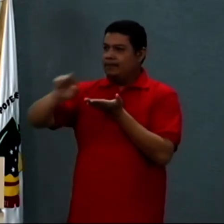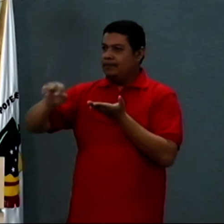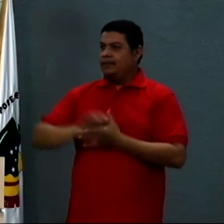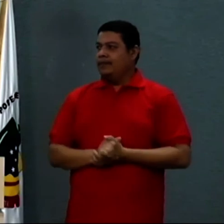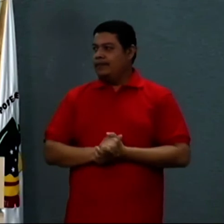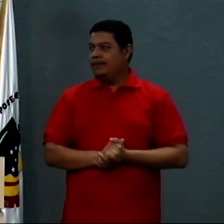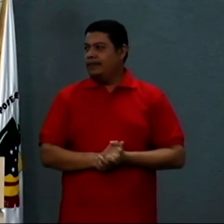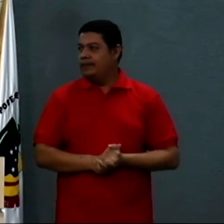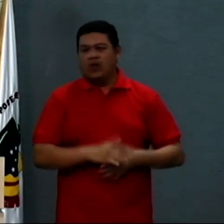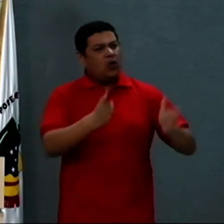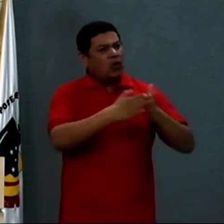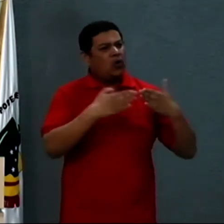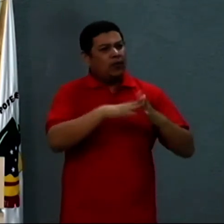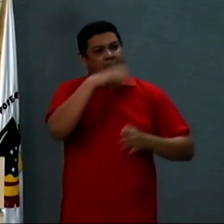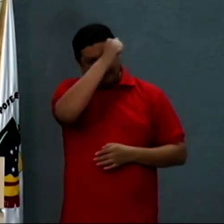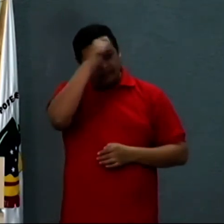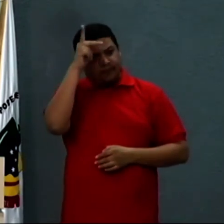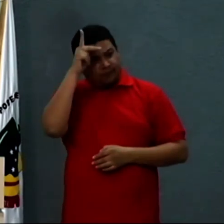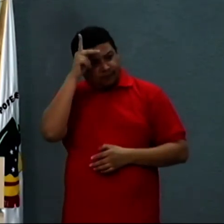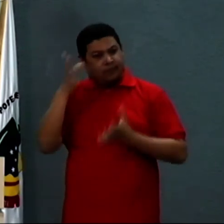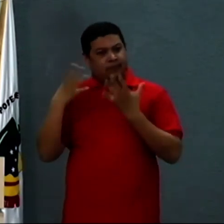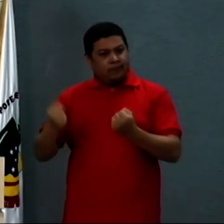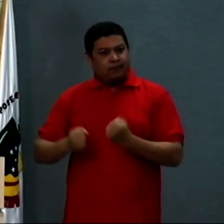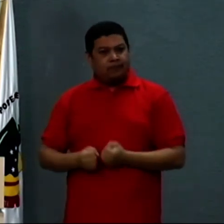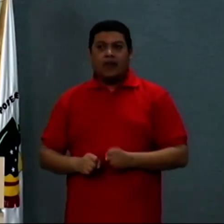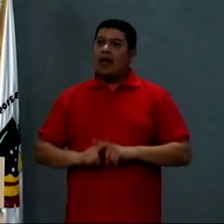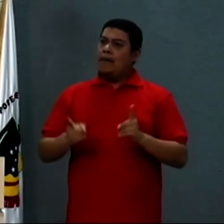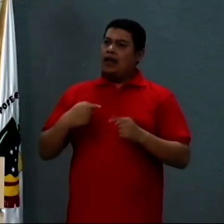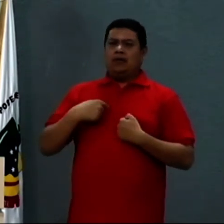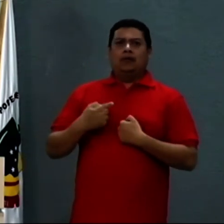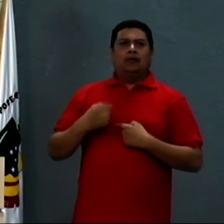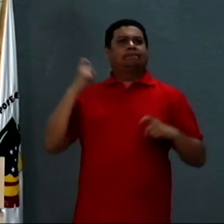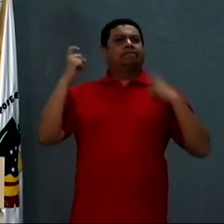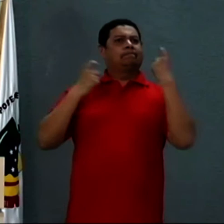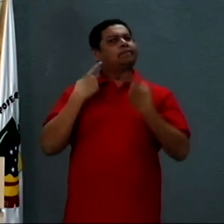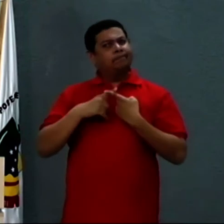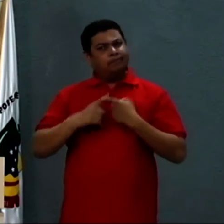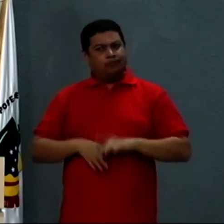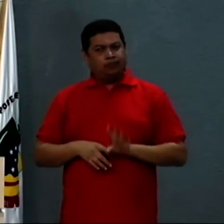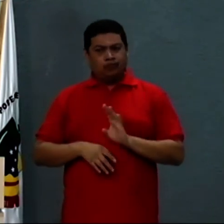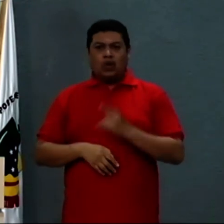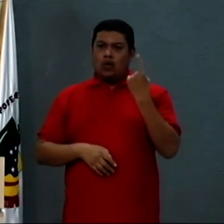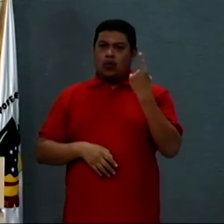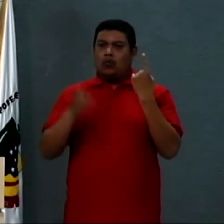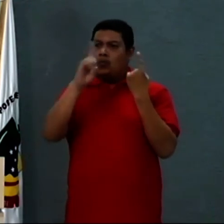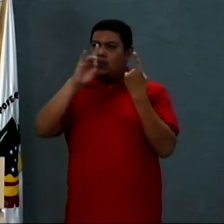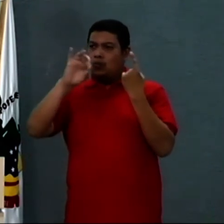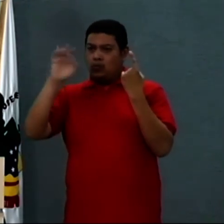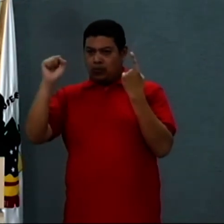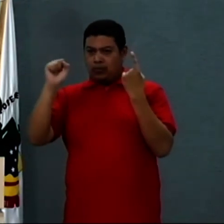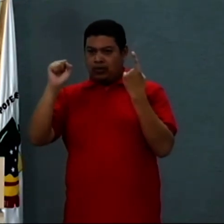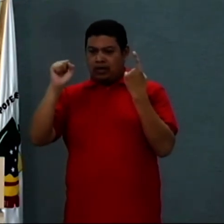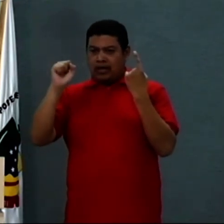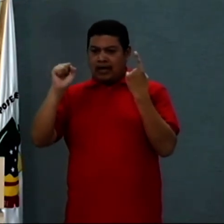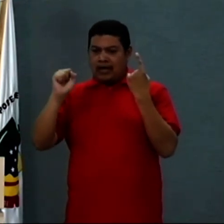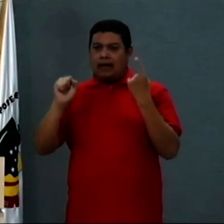prefeita atendeu. Agora, o que eu acho mais interessante, que eu fico até preocupado, que num dia ela conseguiu resolver toda a